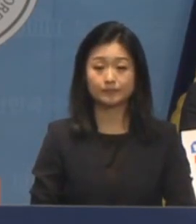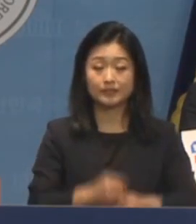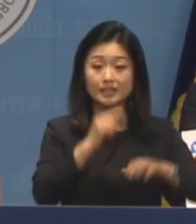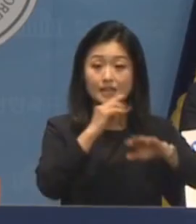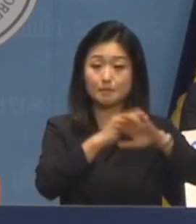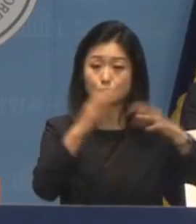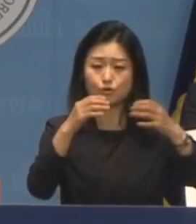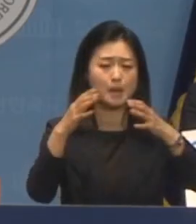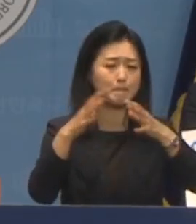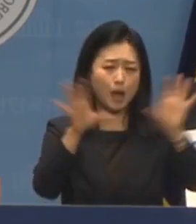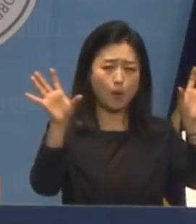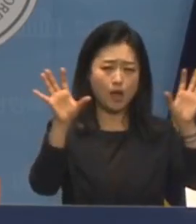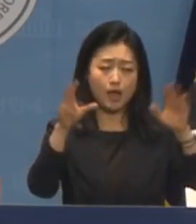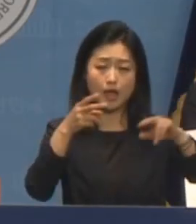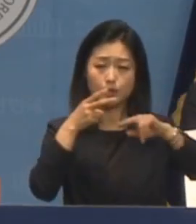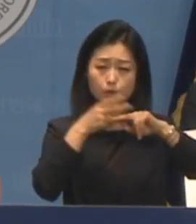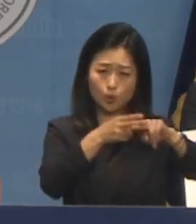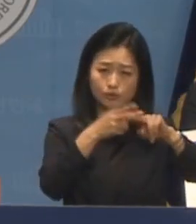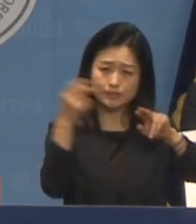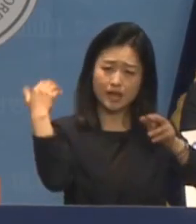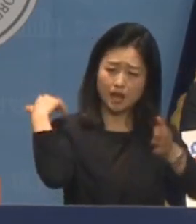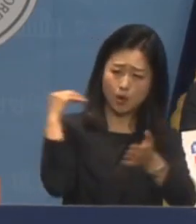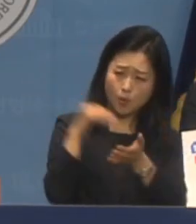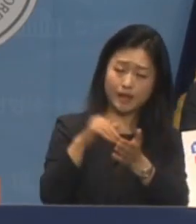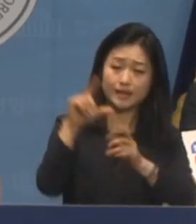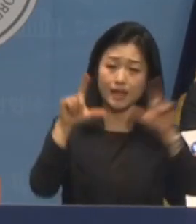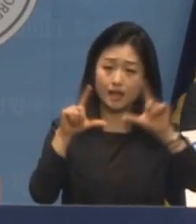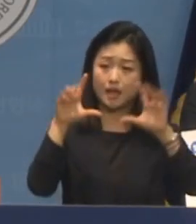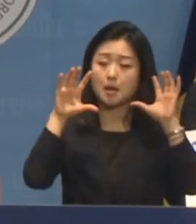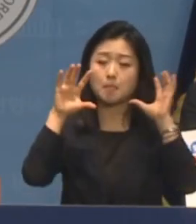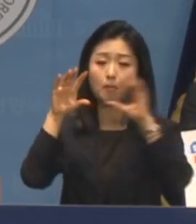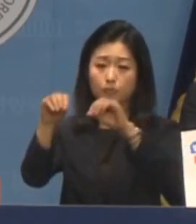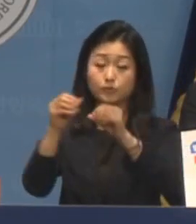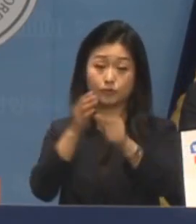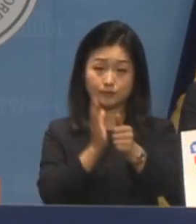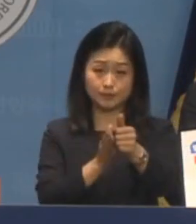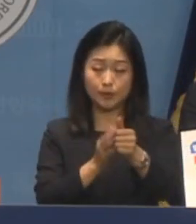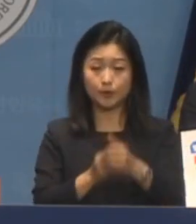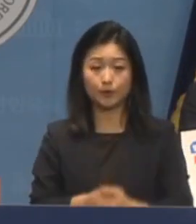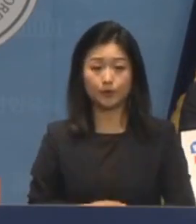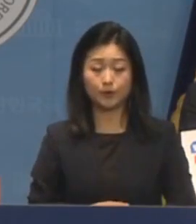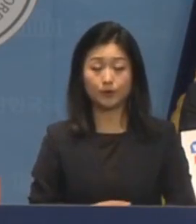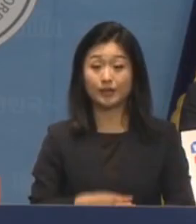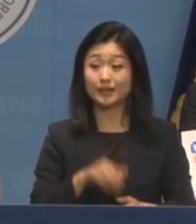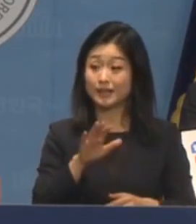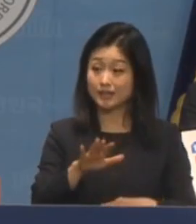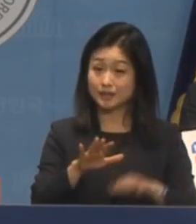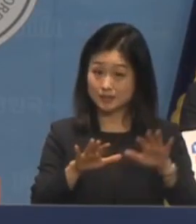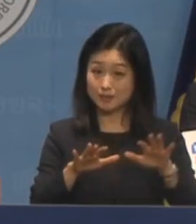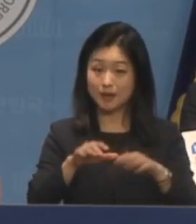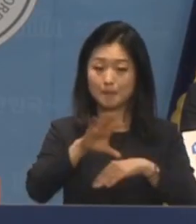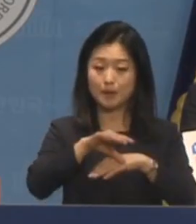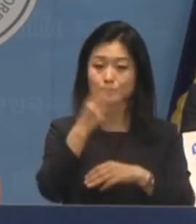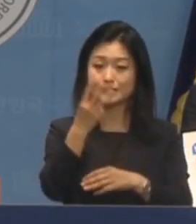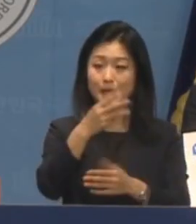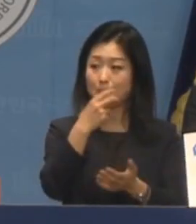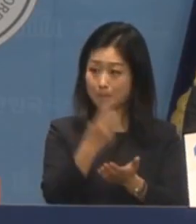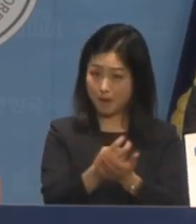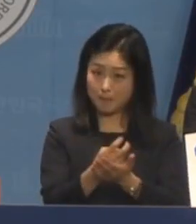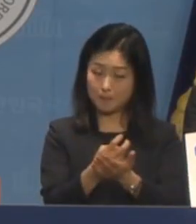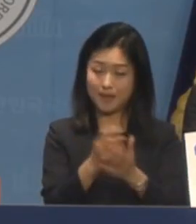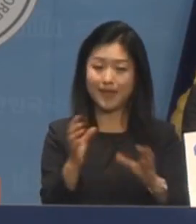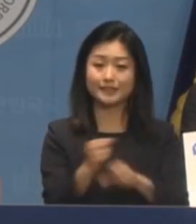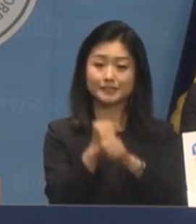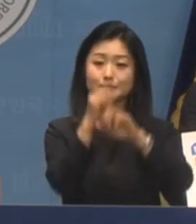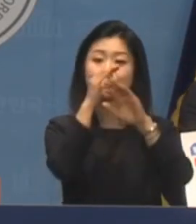민주주의 파괴와 독재 회귀의 그 만행을 멈추라는 것, 이게 이번 방송 관련법의 유일한